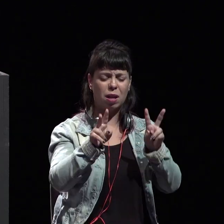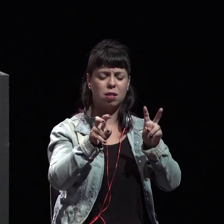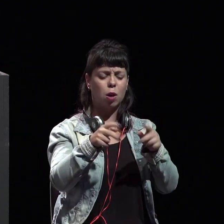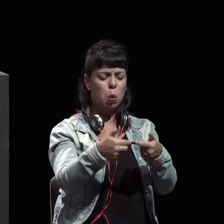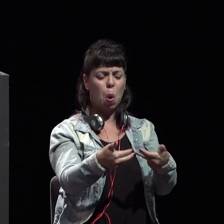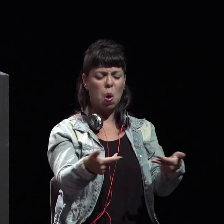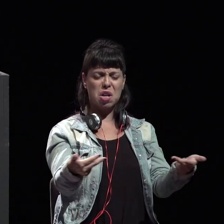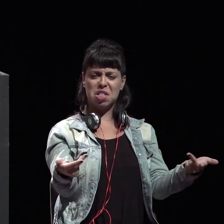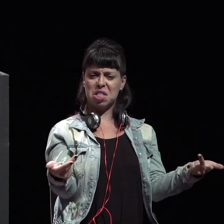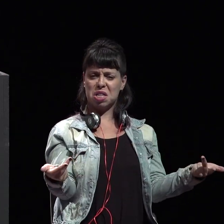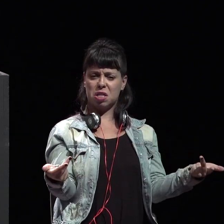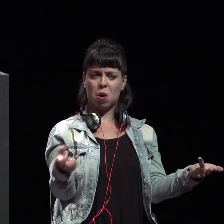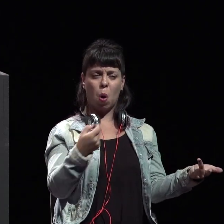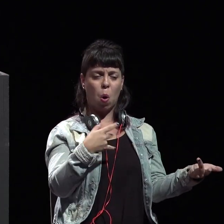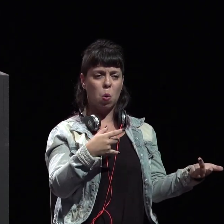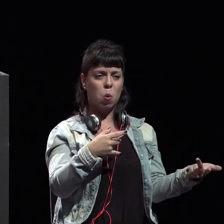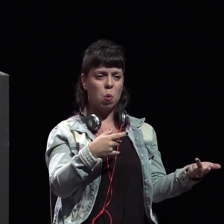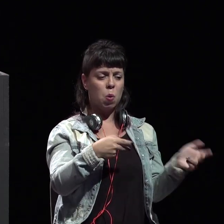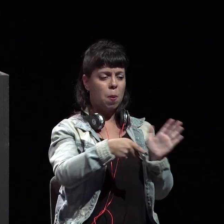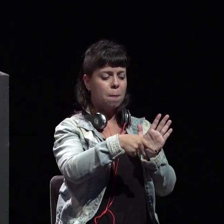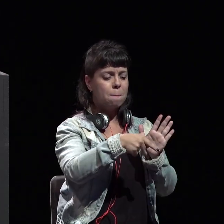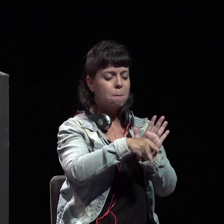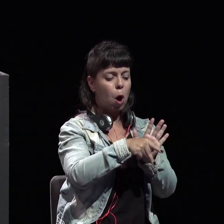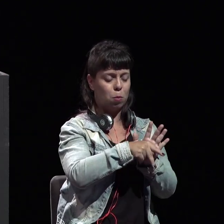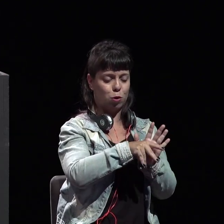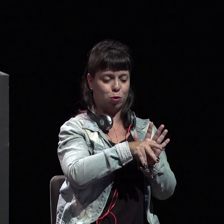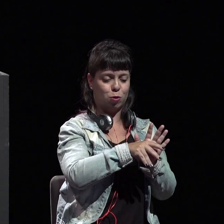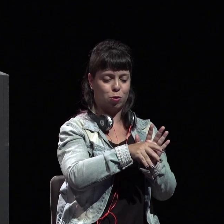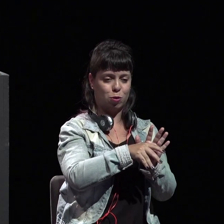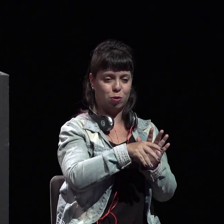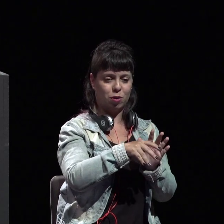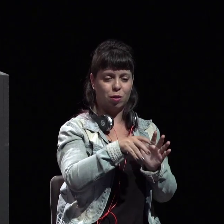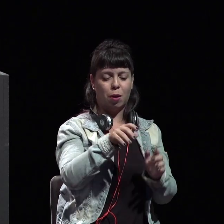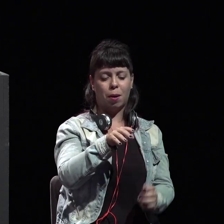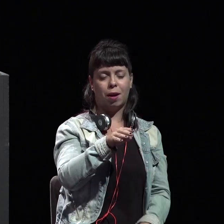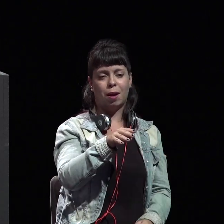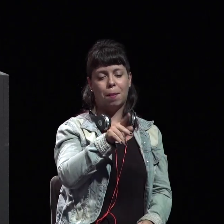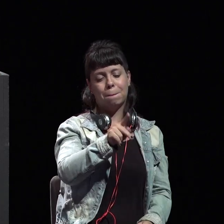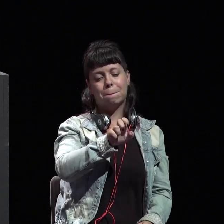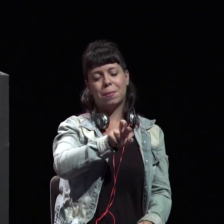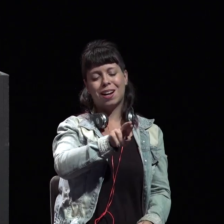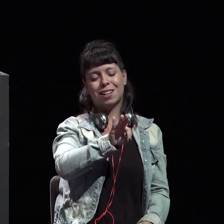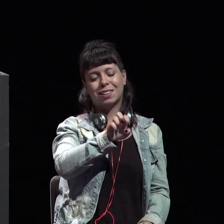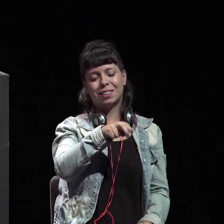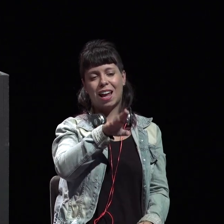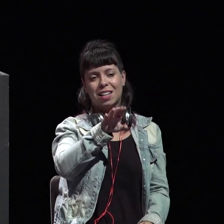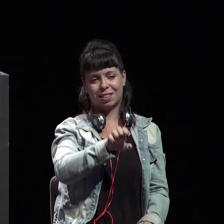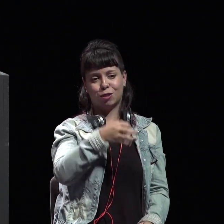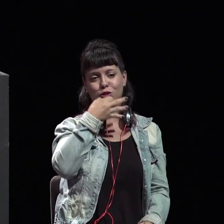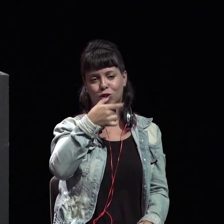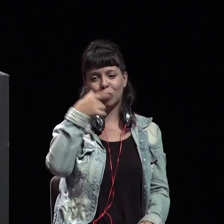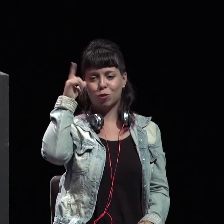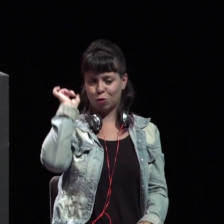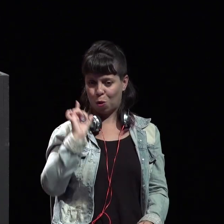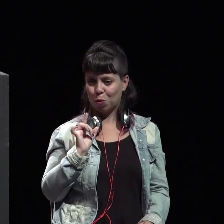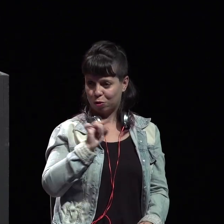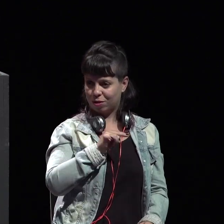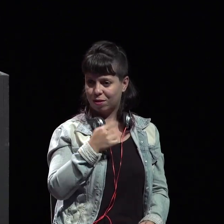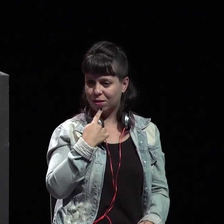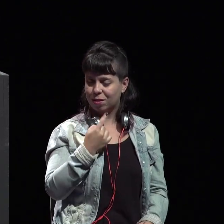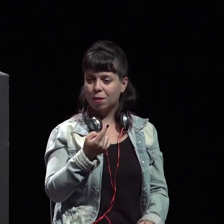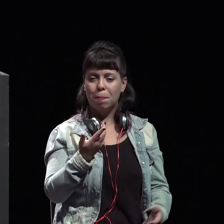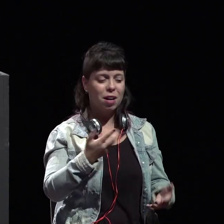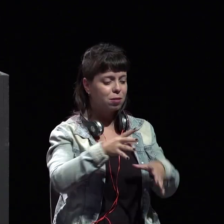talvez dos pertences, belonging, né, tomando a sugestão de ontem, que eu achei bastante interessante também, ou seja, de produções que não conseguem formar um